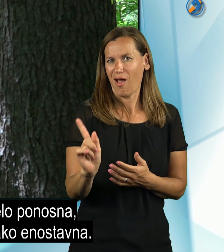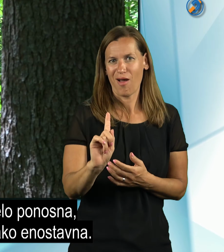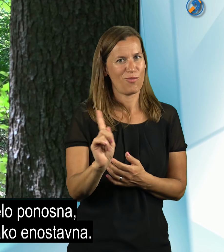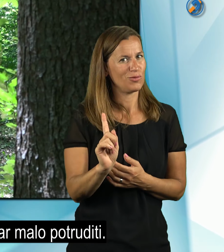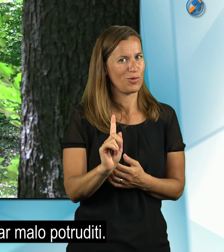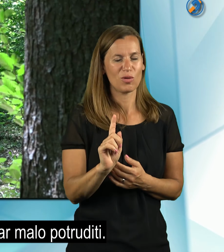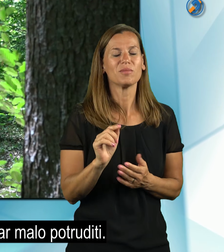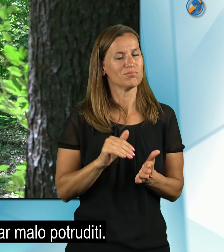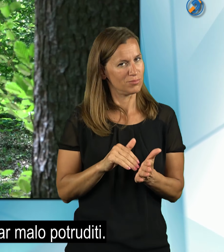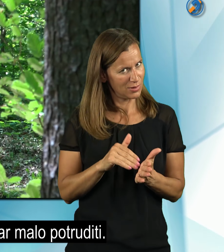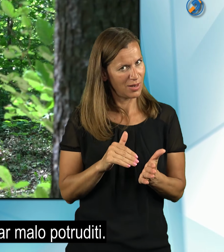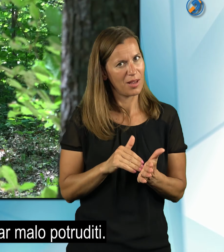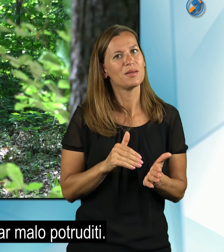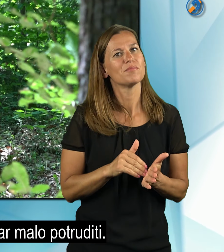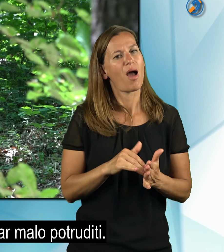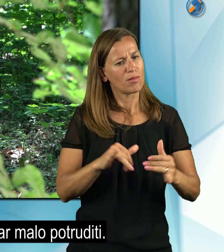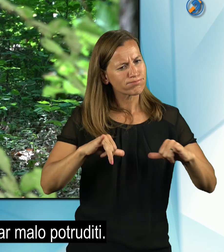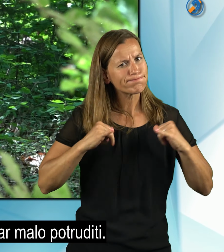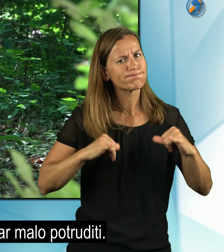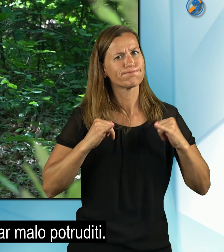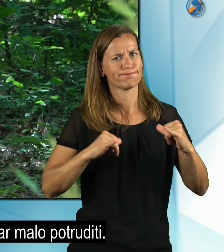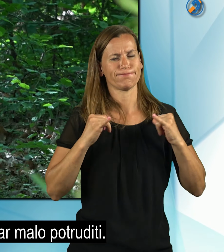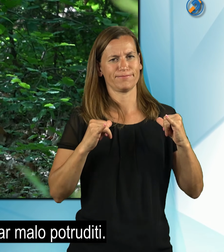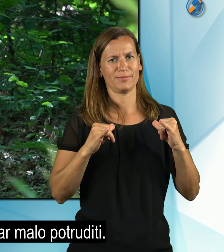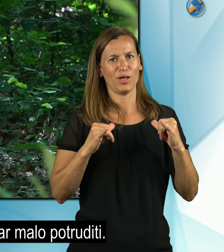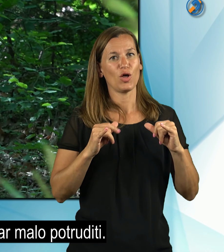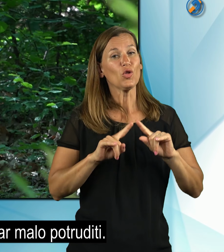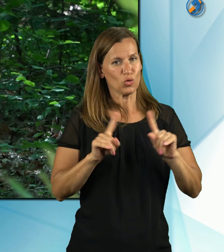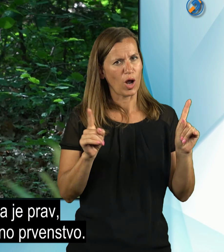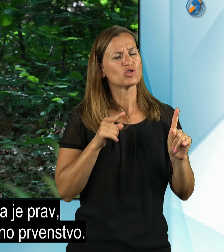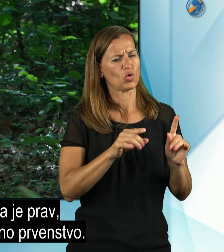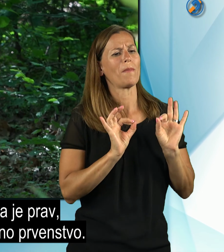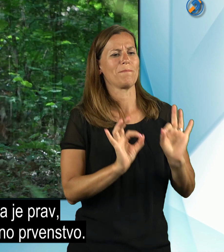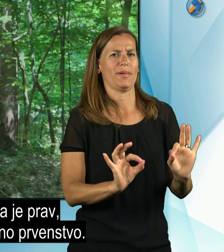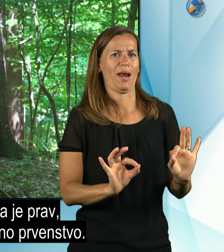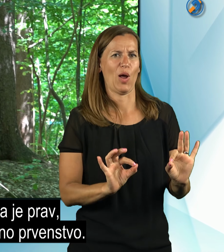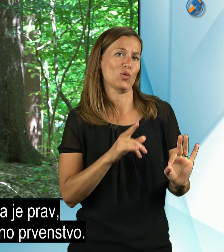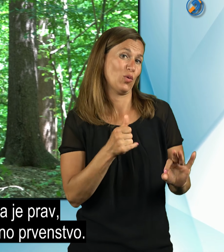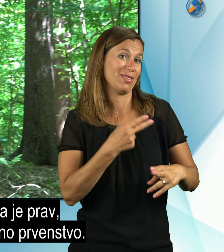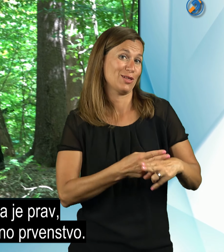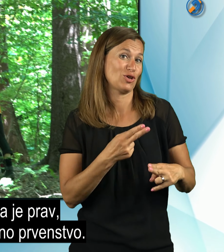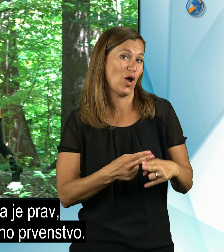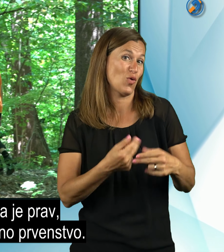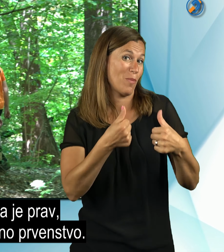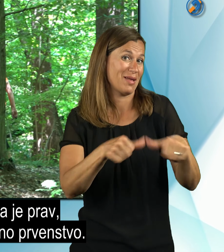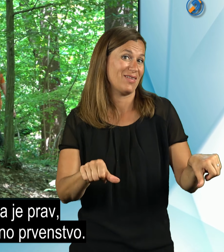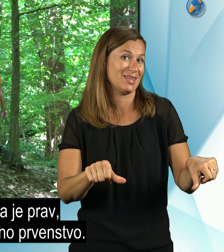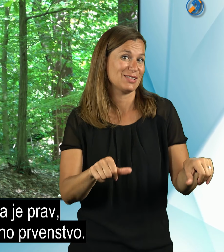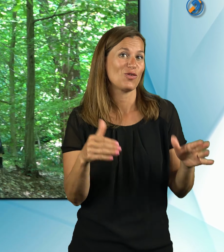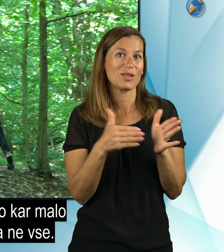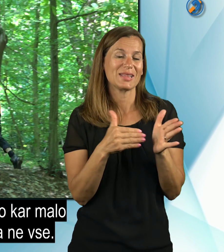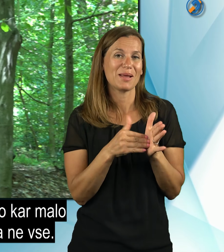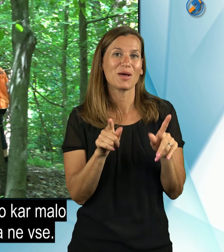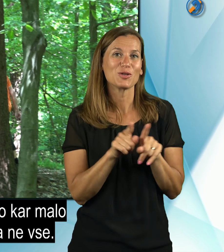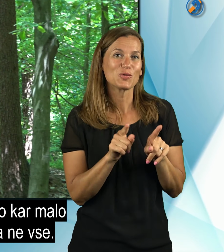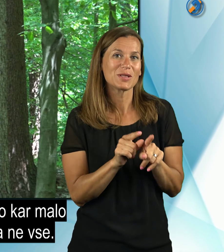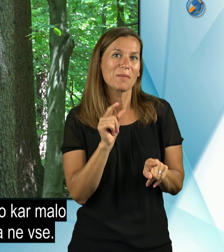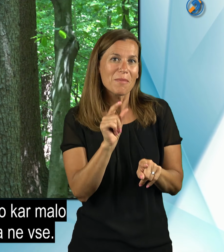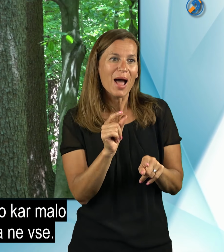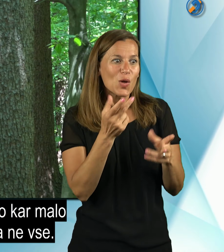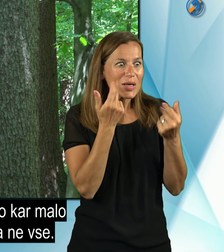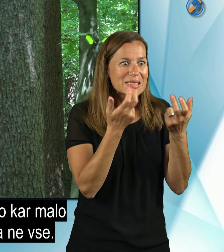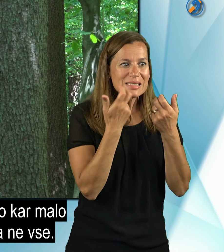pot. Je bilo treba kar malce pomatrati, sicer je pa prav, ker je državno prvenstvo, je bilo treba tudi